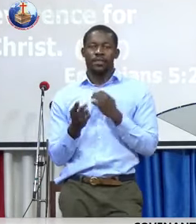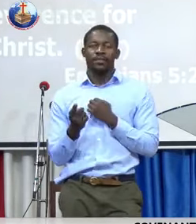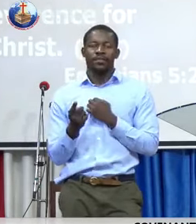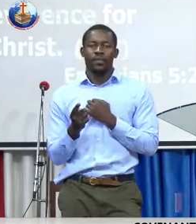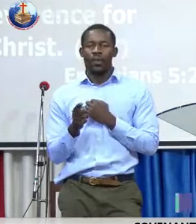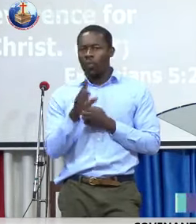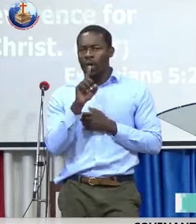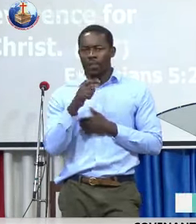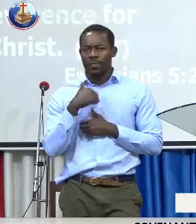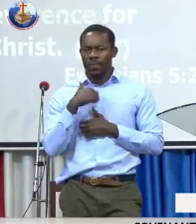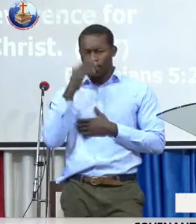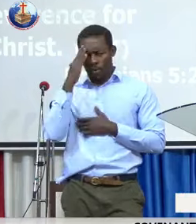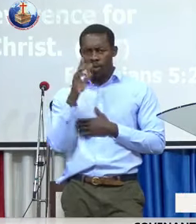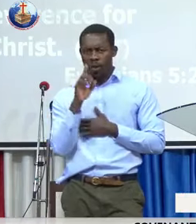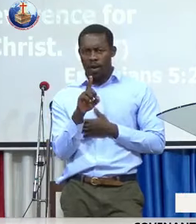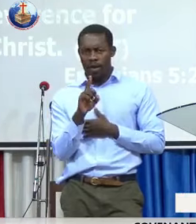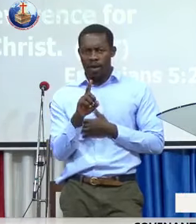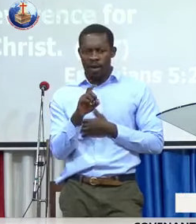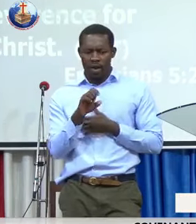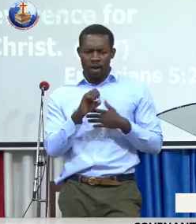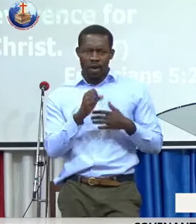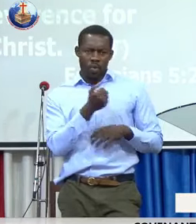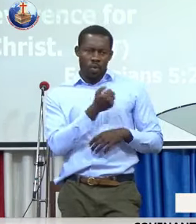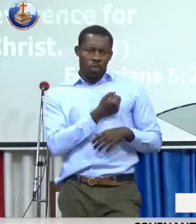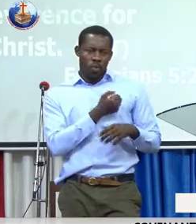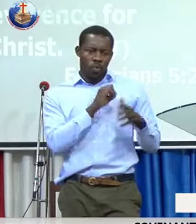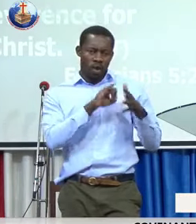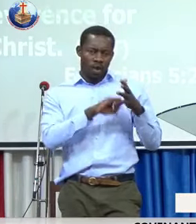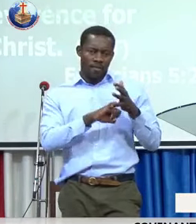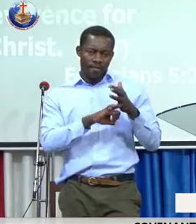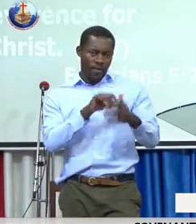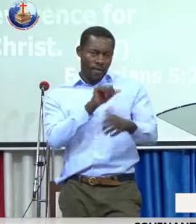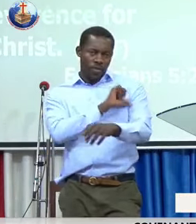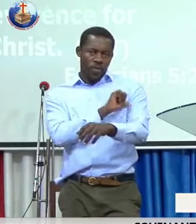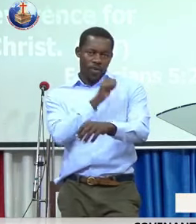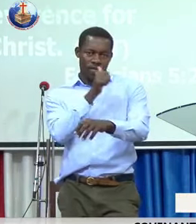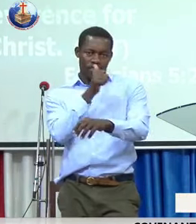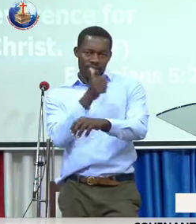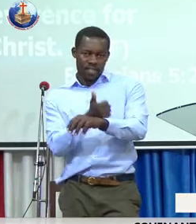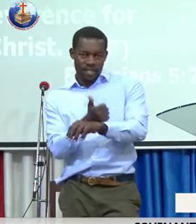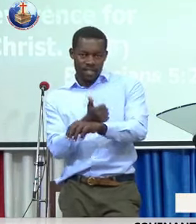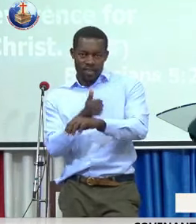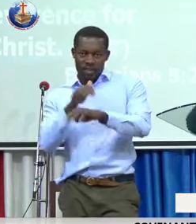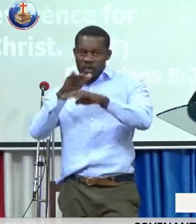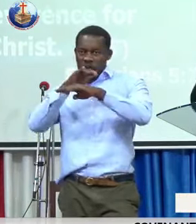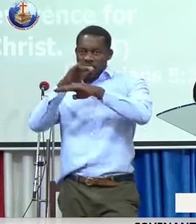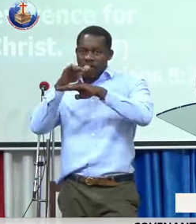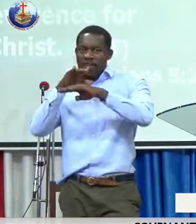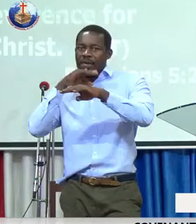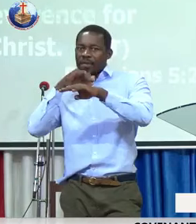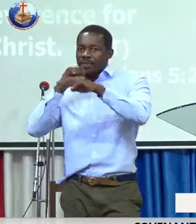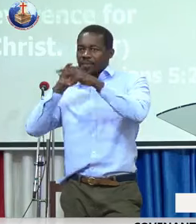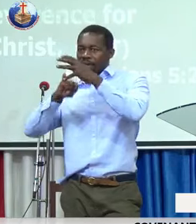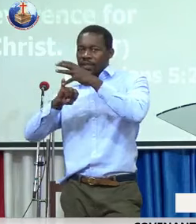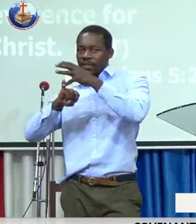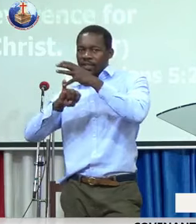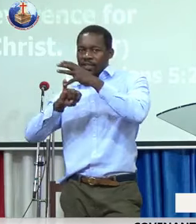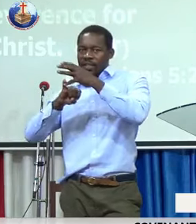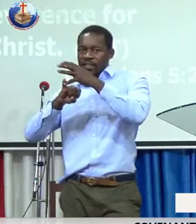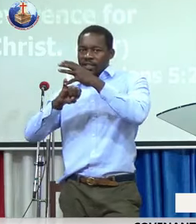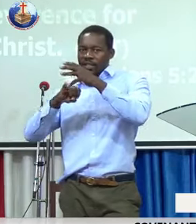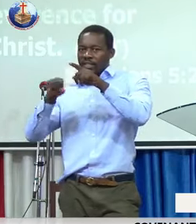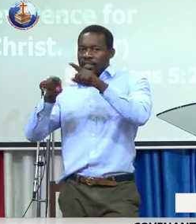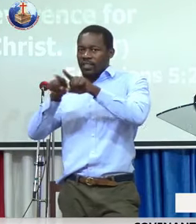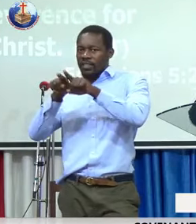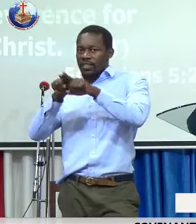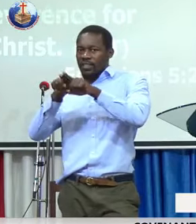kimoja nilichokuja gundua is that the wife has an authority over the husband. Ni kwamba mwanamke ana mamlaka juu ya mwanaume. And the husband has an authority over the